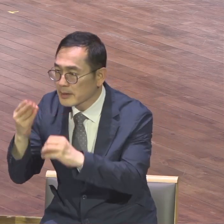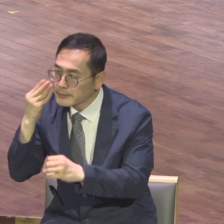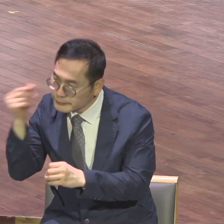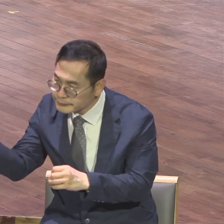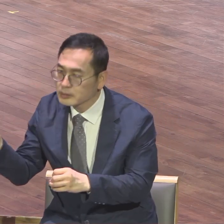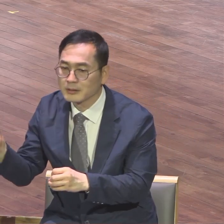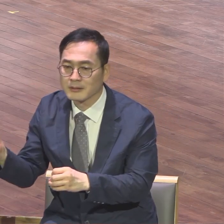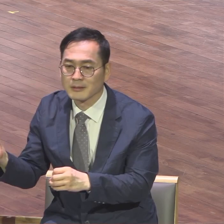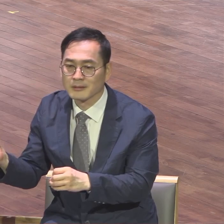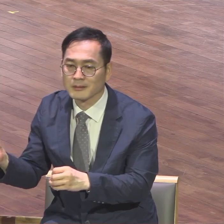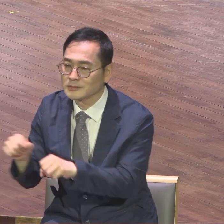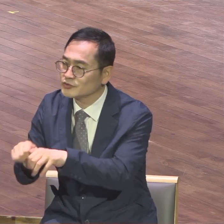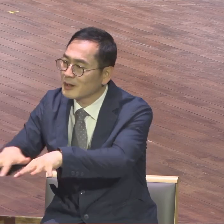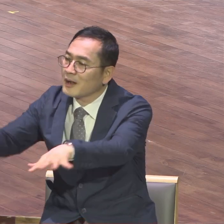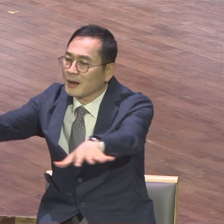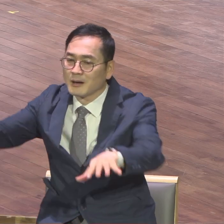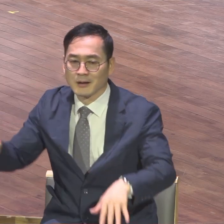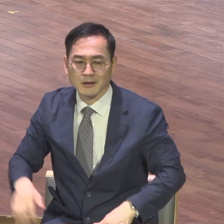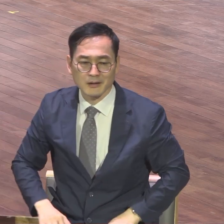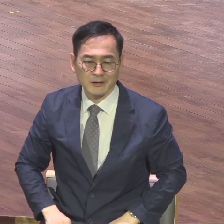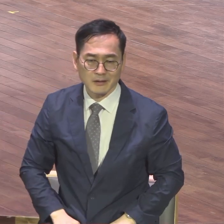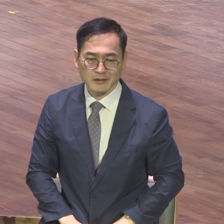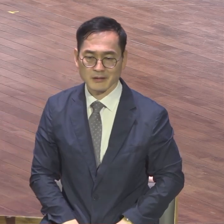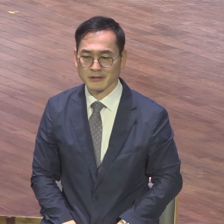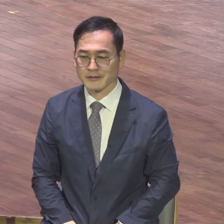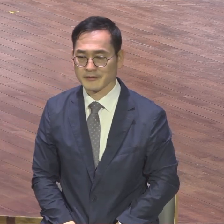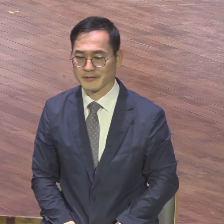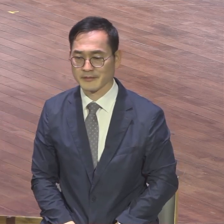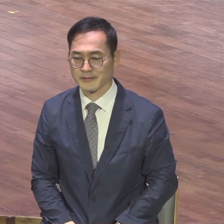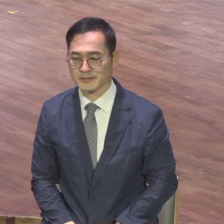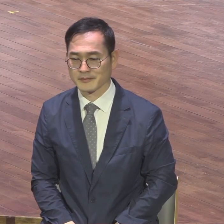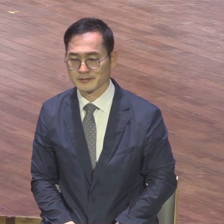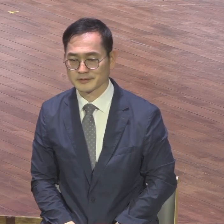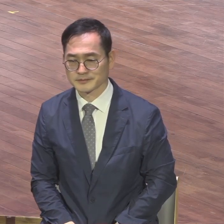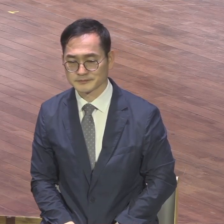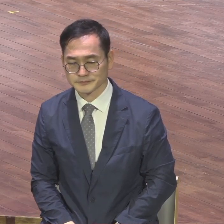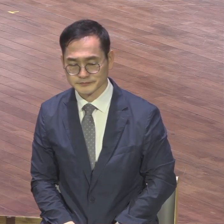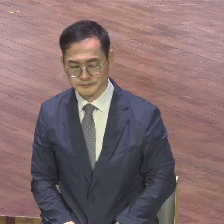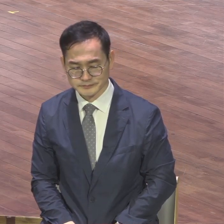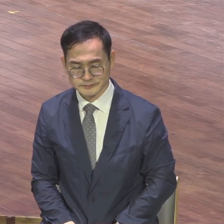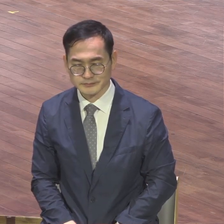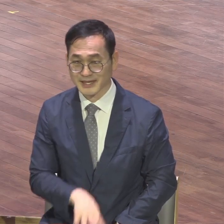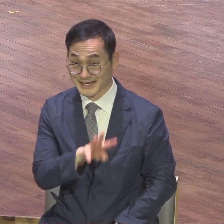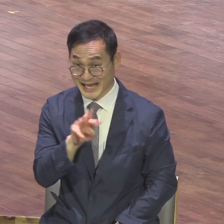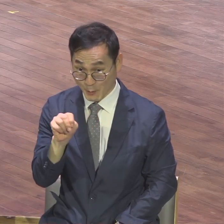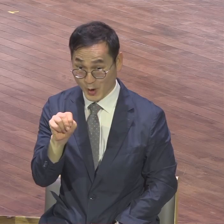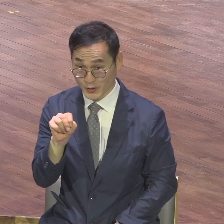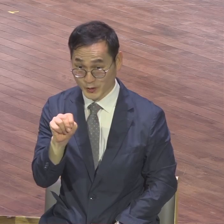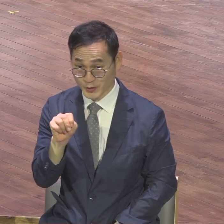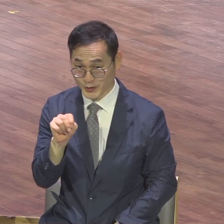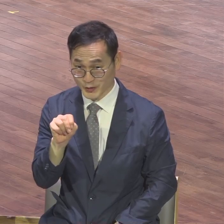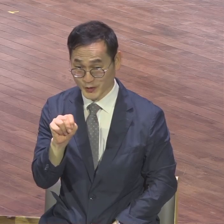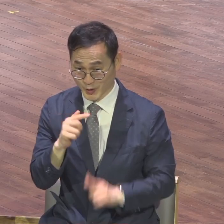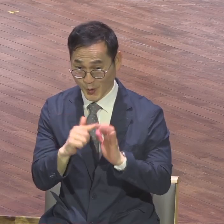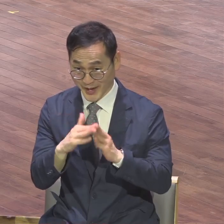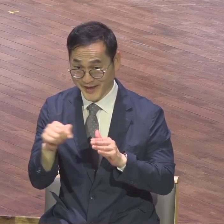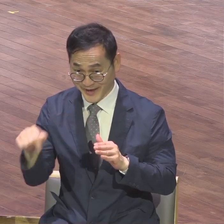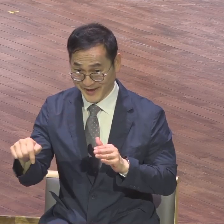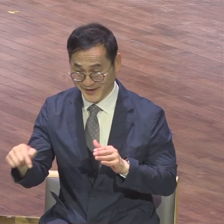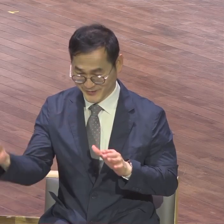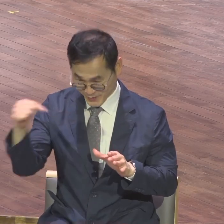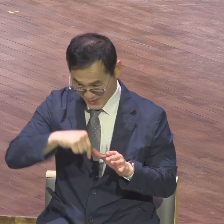순수한 이것이 잘 없어요. 그 신기하지. 그 제가 지어낸 게 예원 DNA가 있냐 없냐.